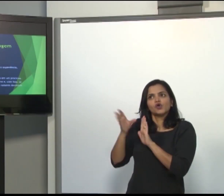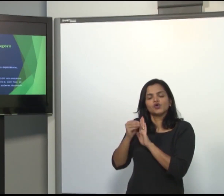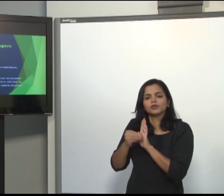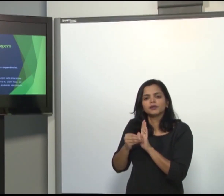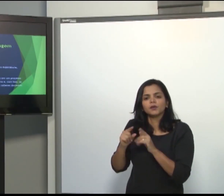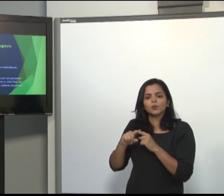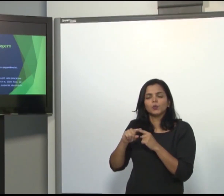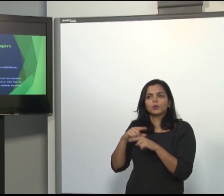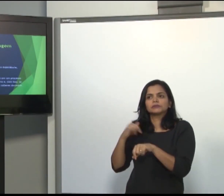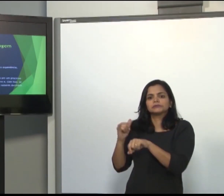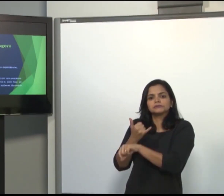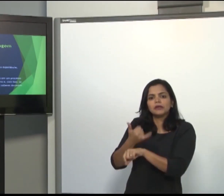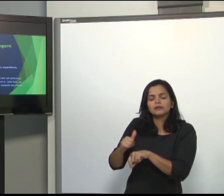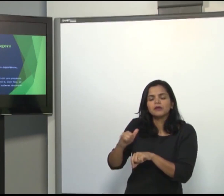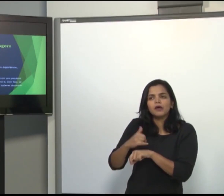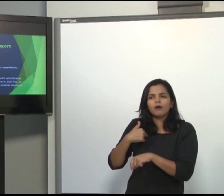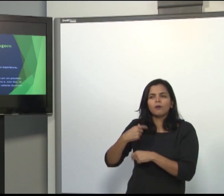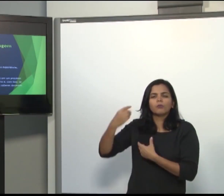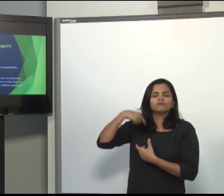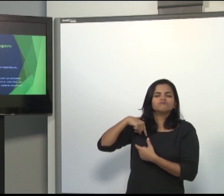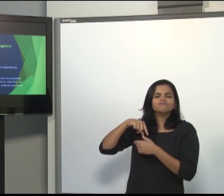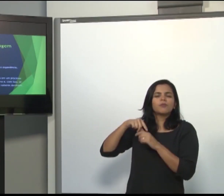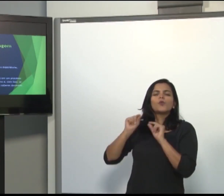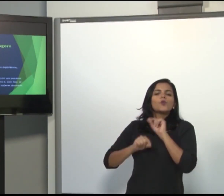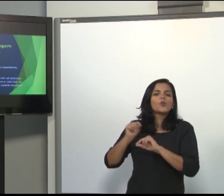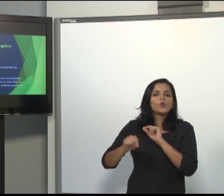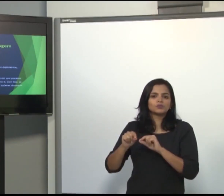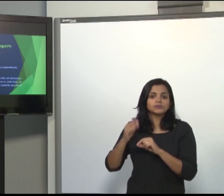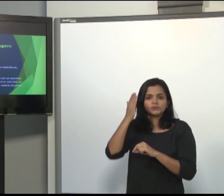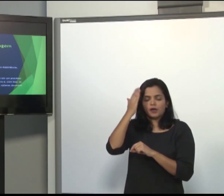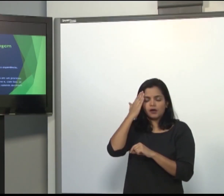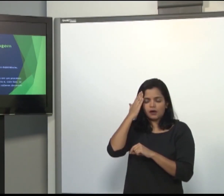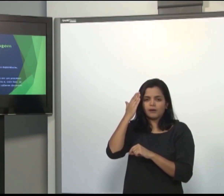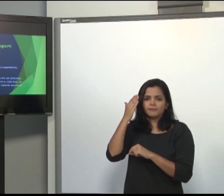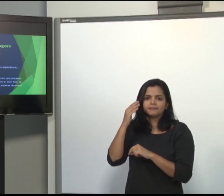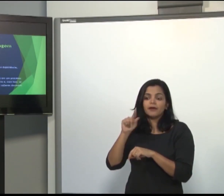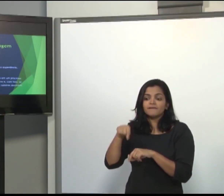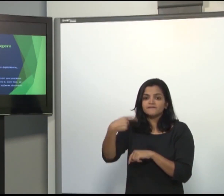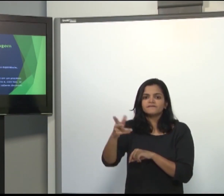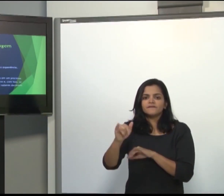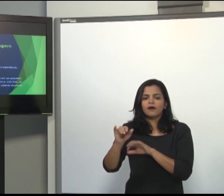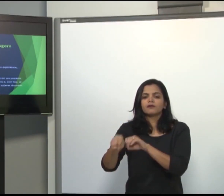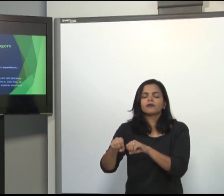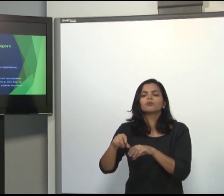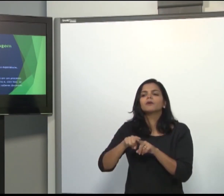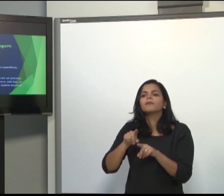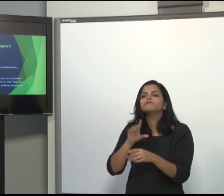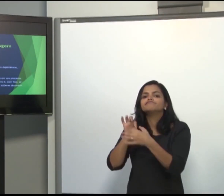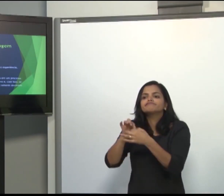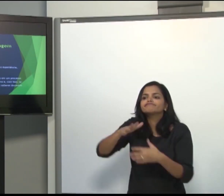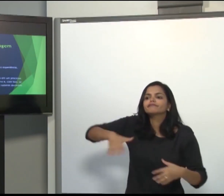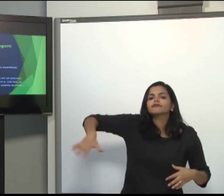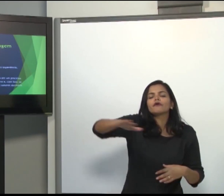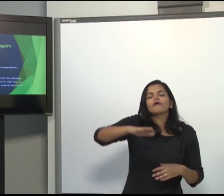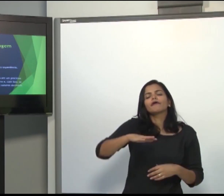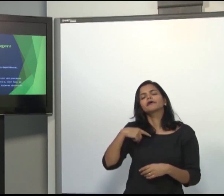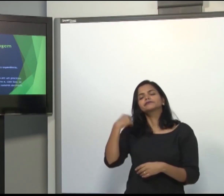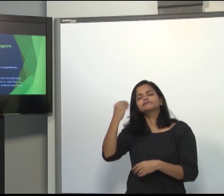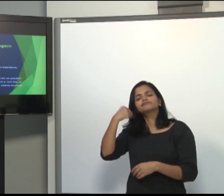relacionadas a conteúdos, estratégias, saberes no processo de ensino. Então, essa